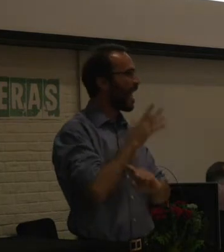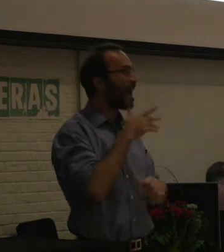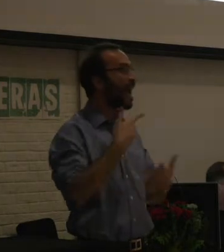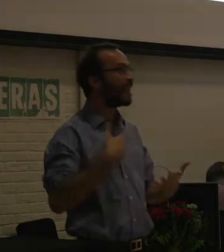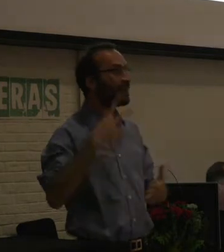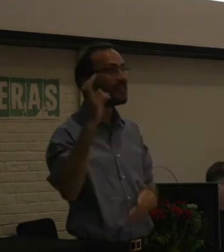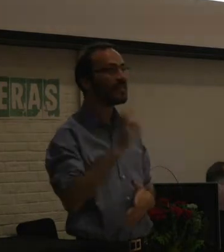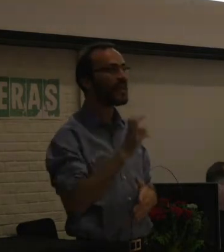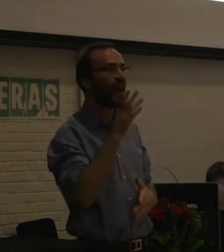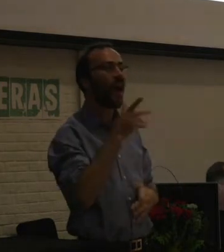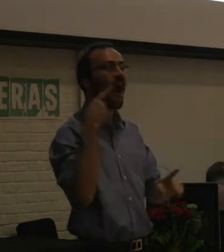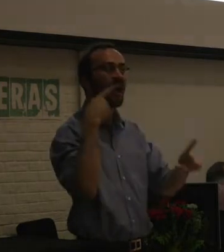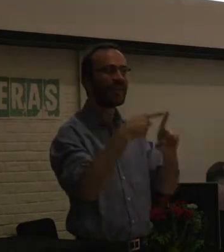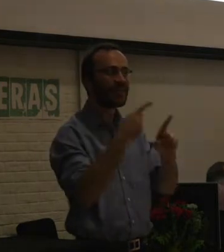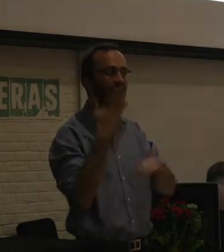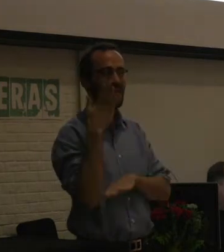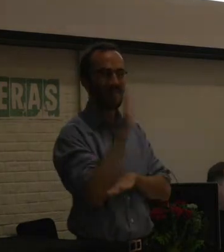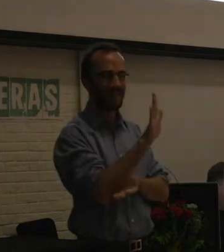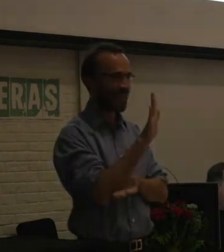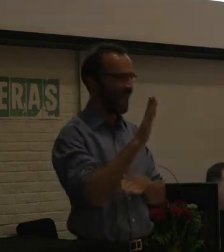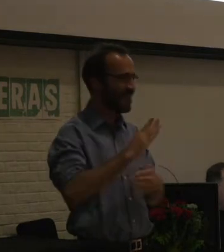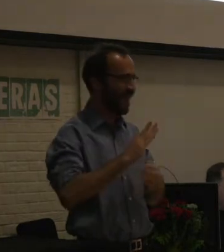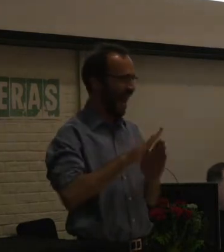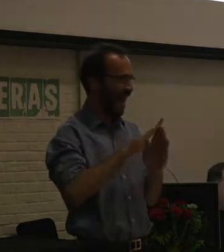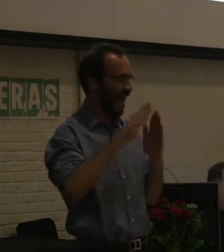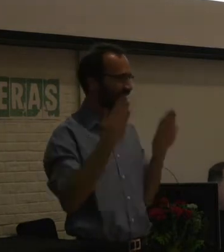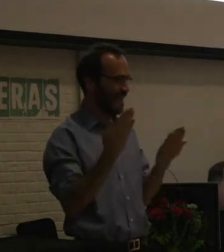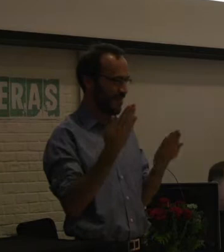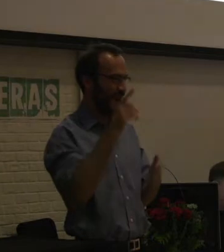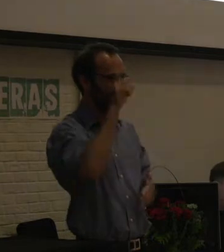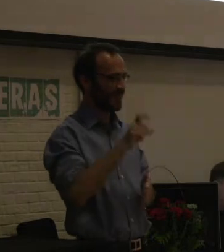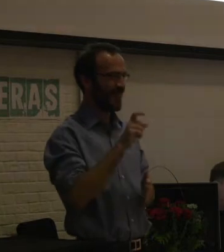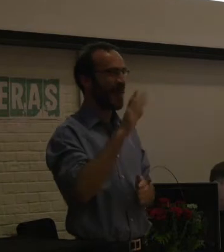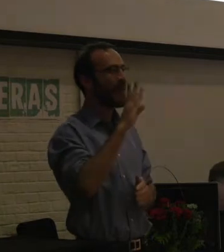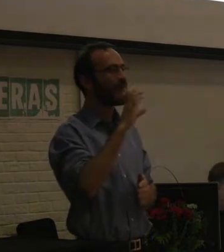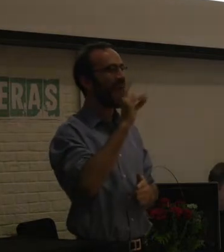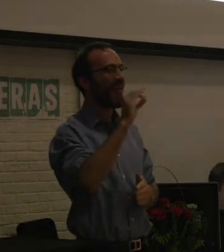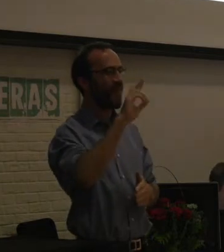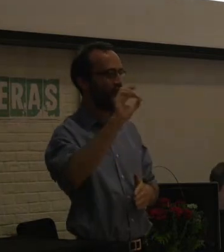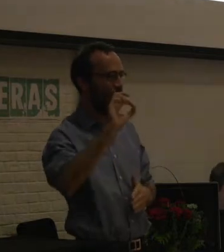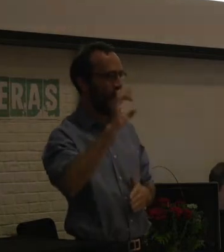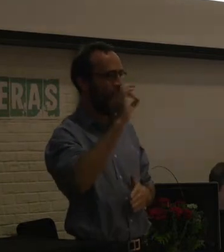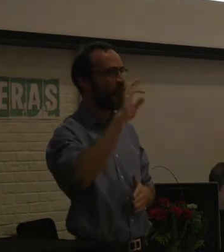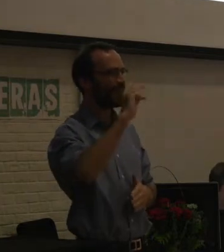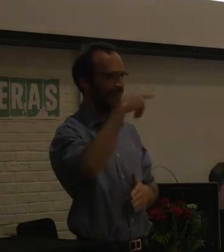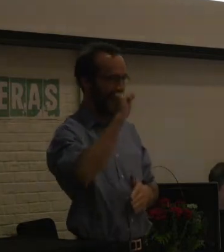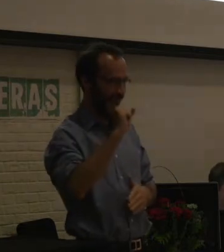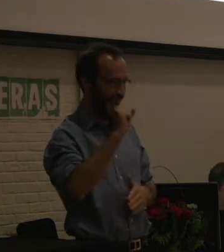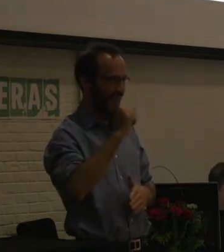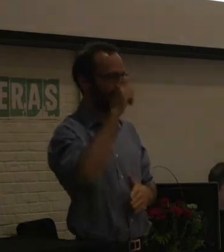para presentar el flamante libro de Pedro Ortega, Crónicas del Madrid Secreto. No me he presentado, soy Belén Rojas, la